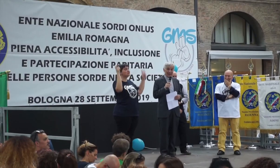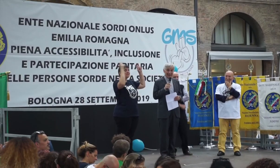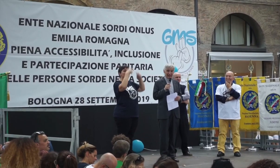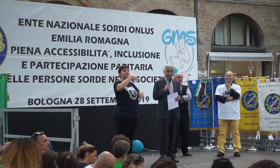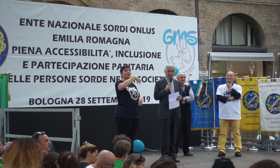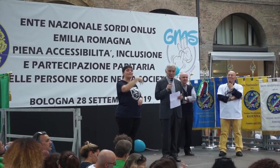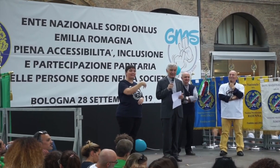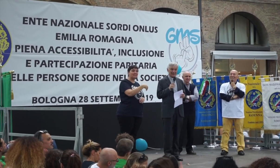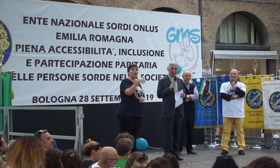Maria Zuppi.